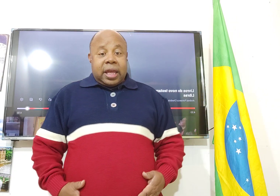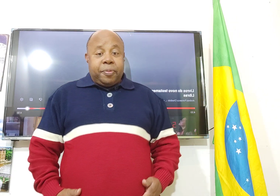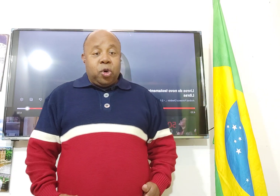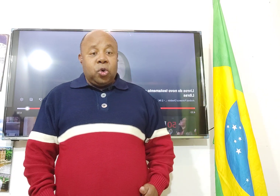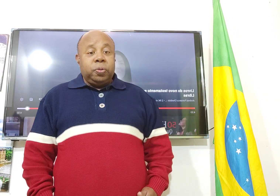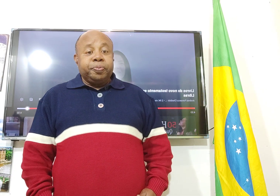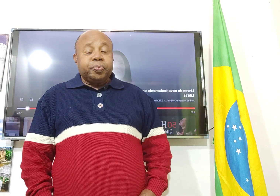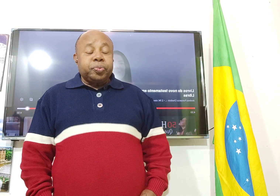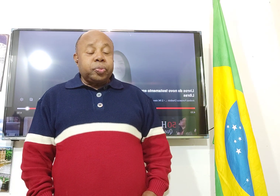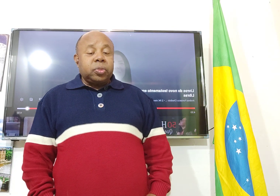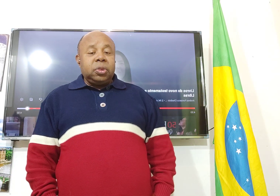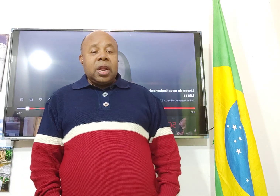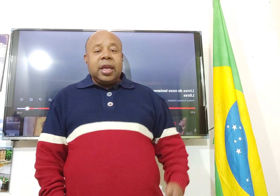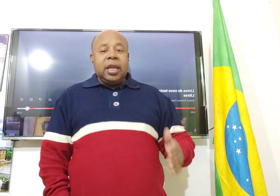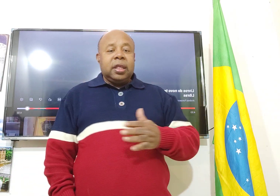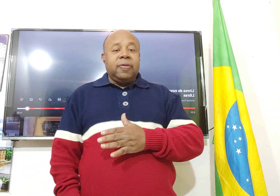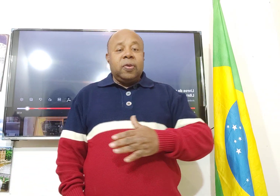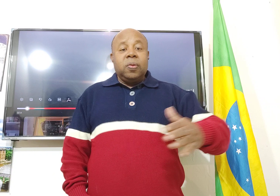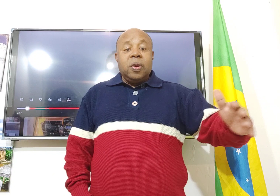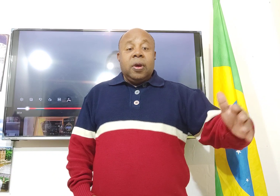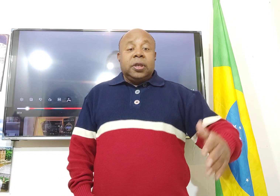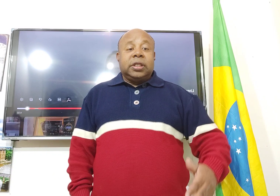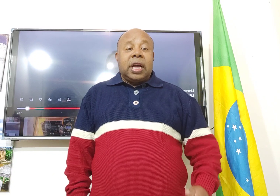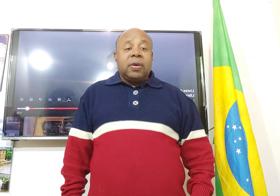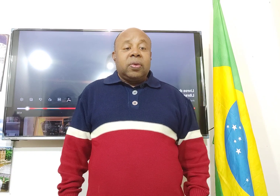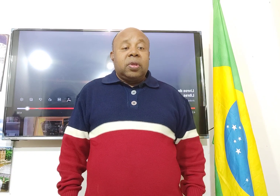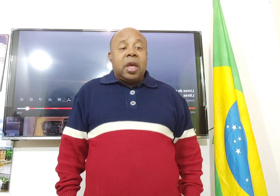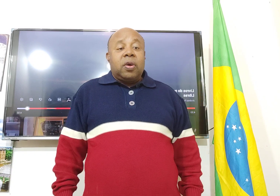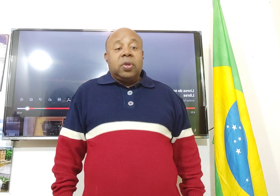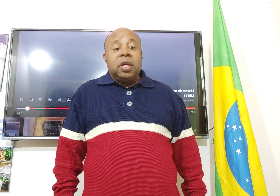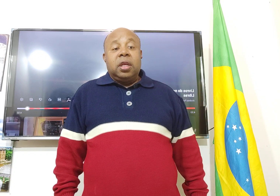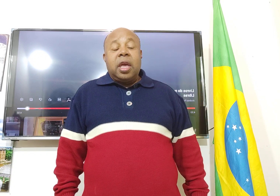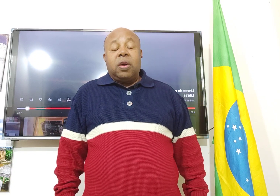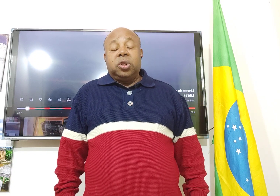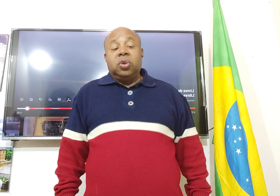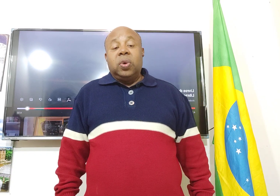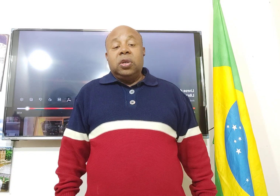a pouco, aqueles que vão estar continuando,